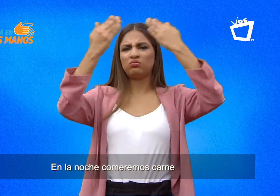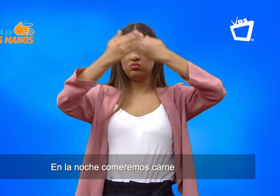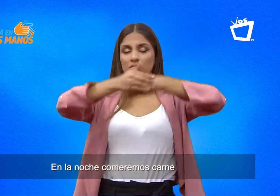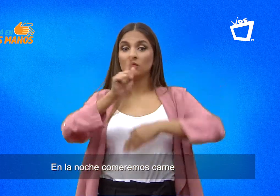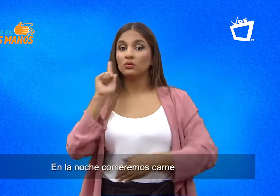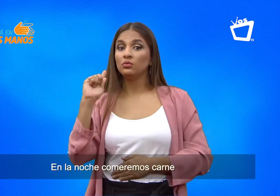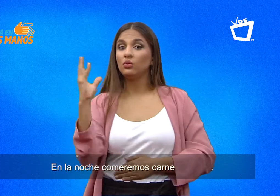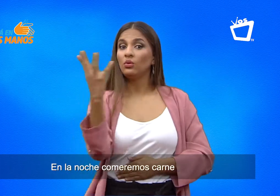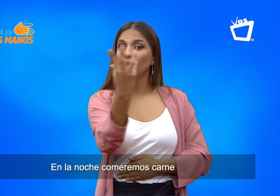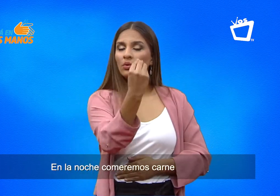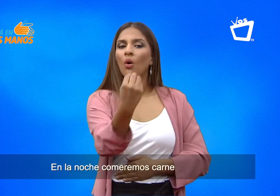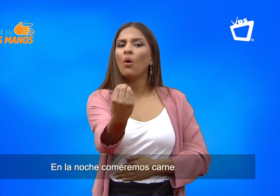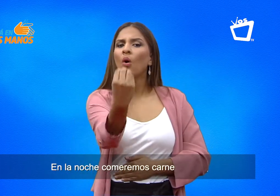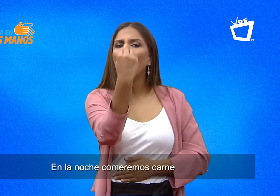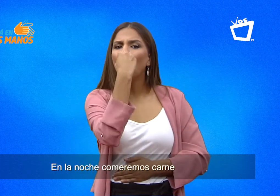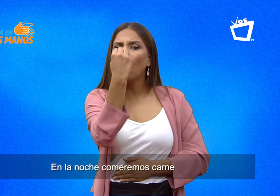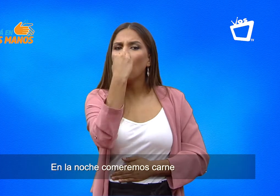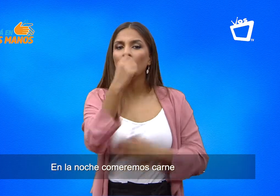En la noche comeremos carne.